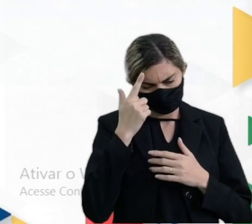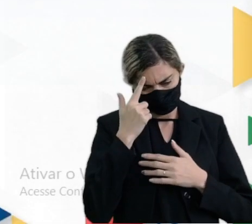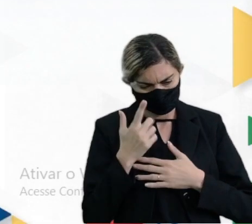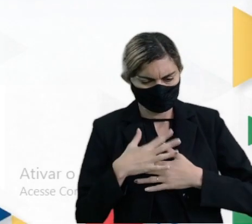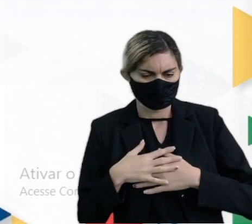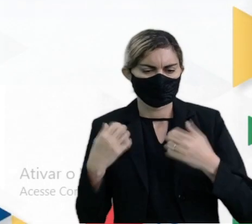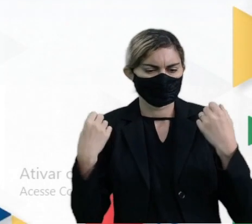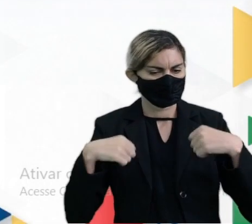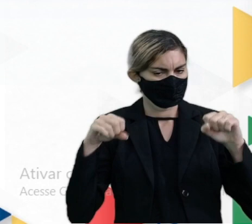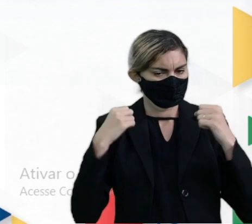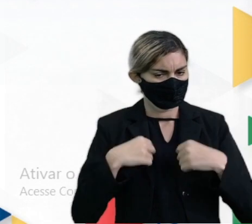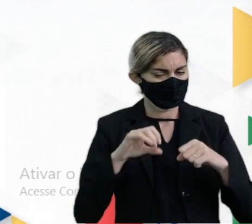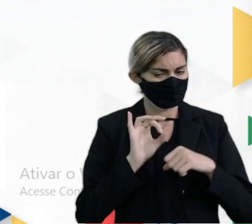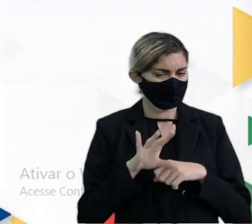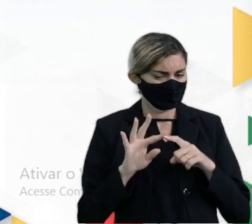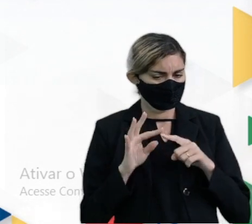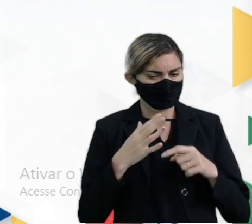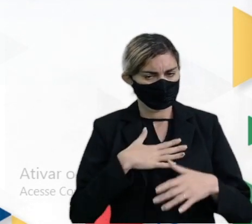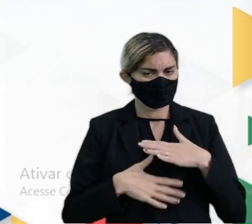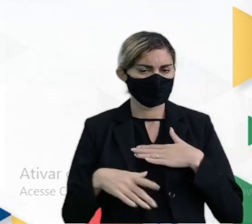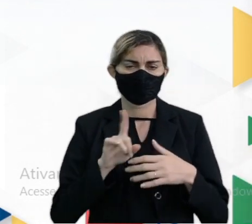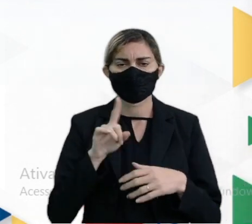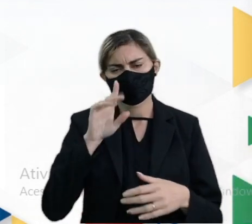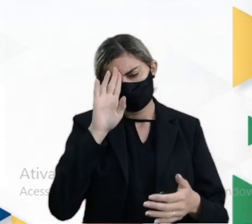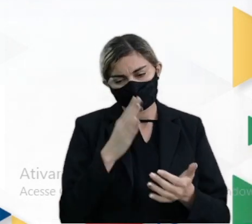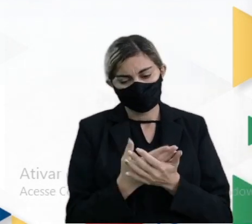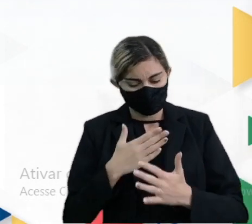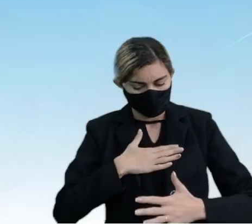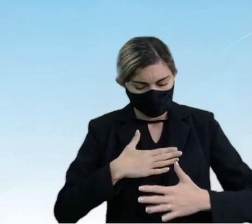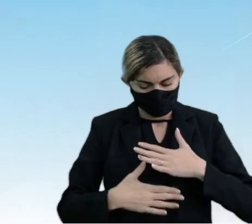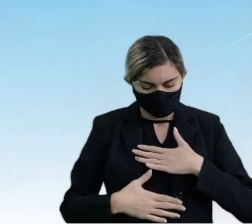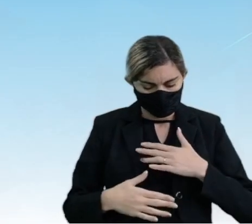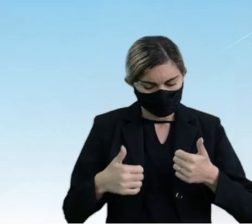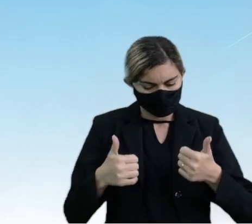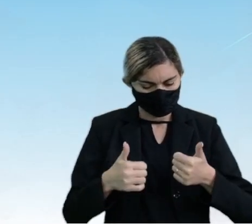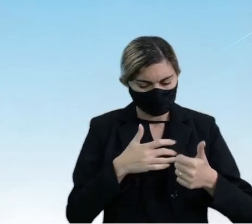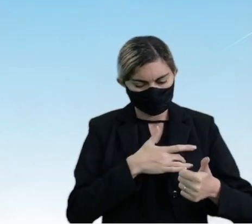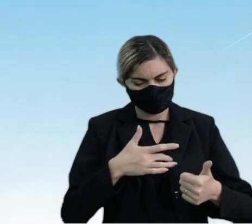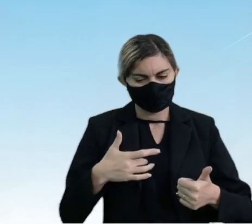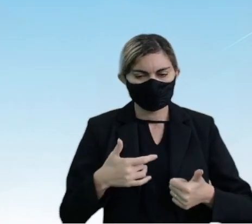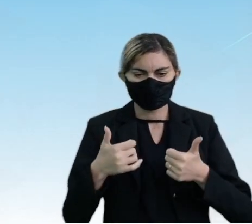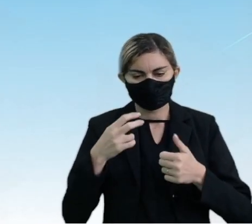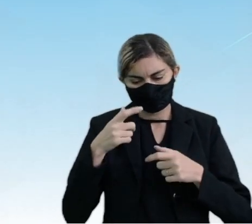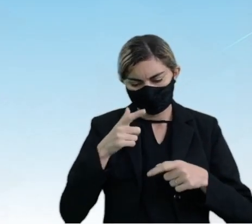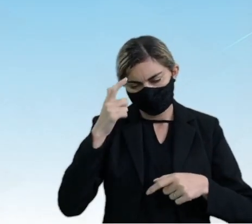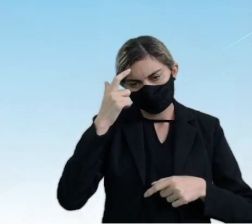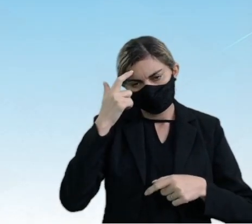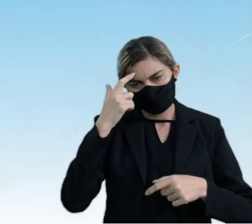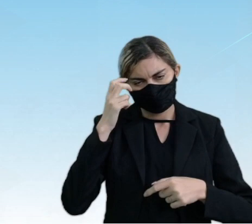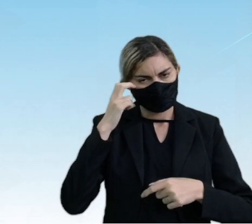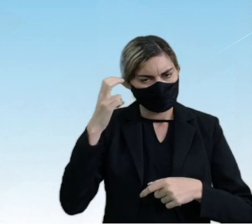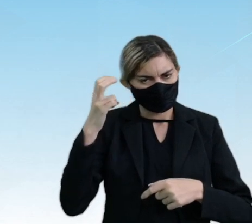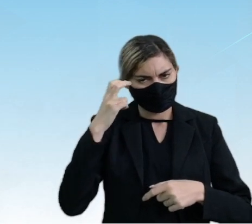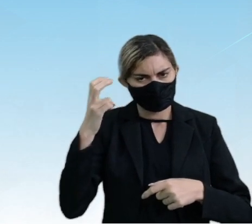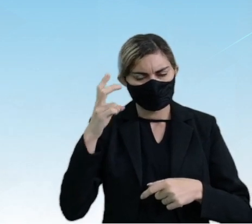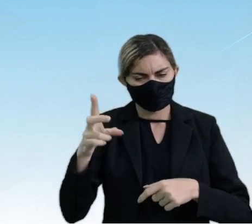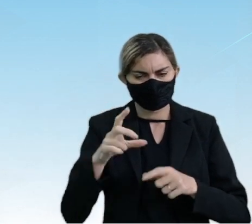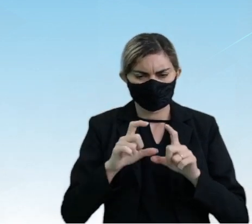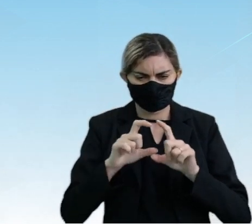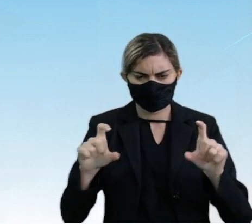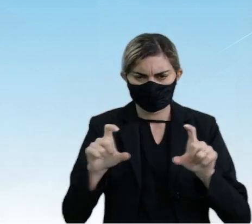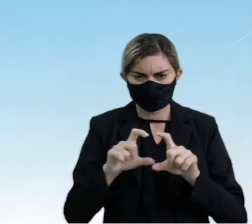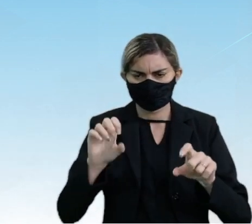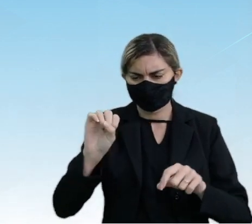ginástica, né? Não essa parte só de corpo, mas eles acreditavam que um corpo saudável era tão importante como uma mente inteligente, né? É daí que vem aquela frase do